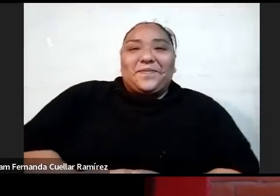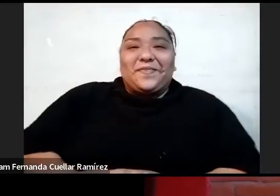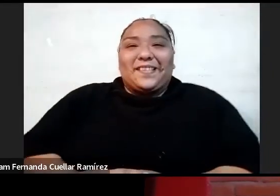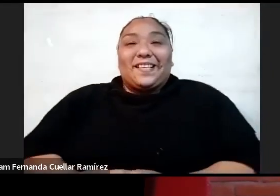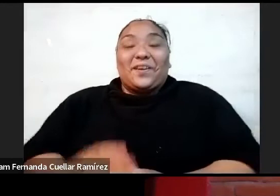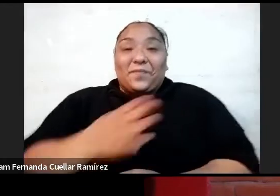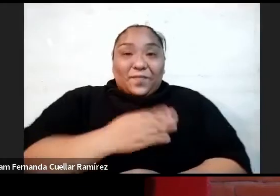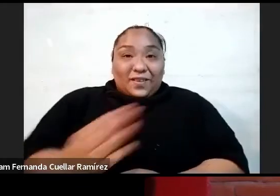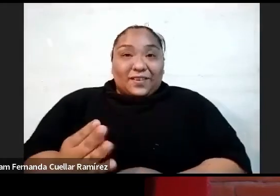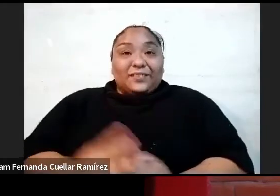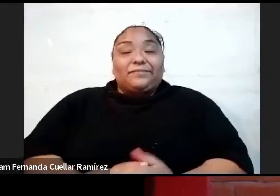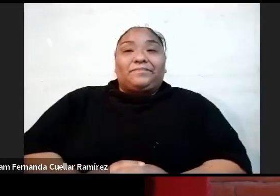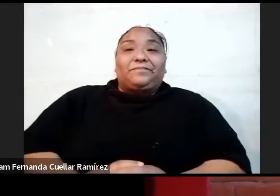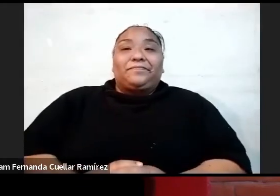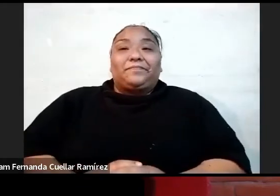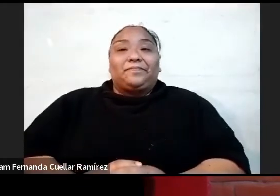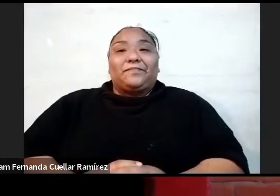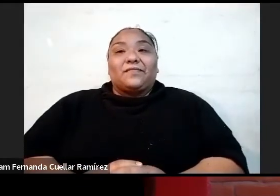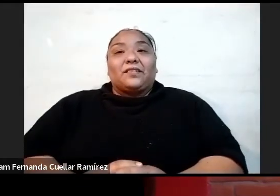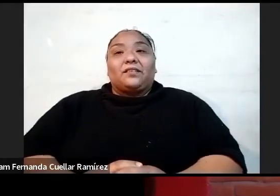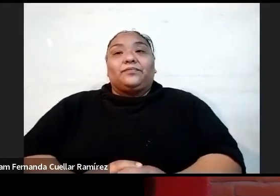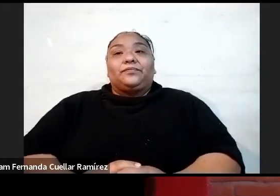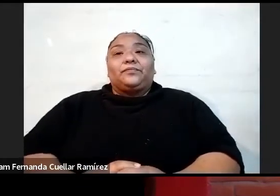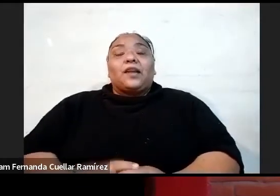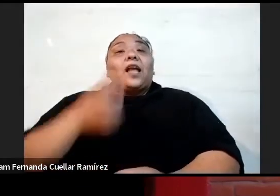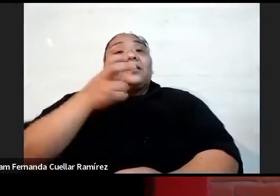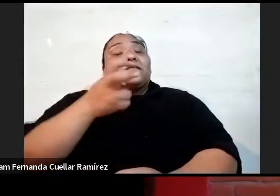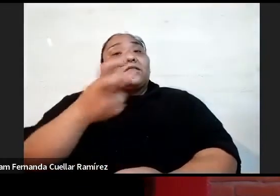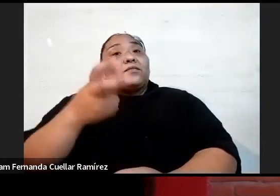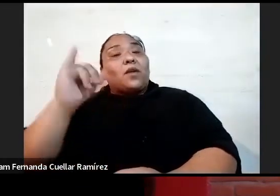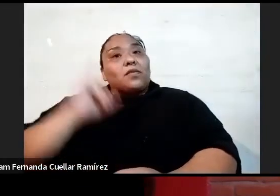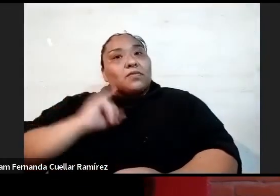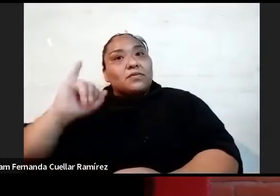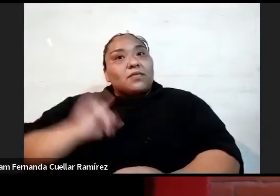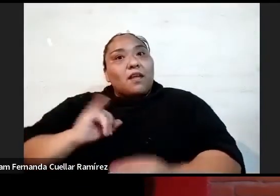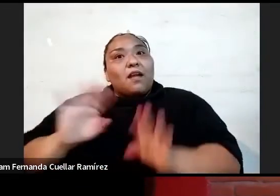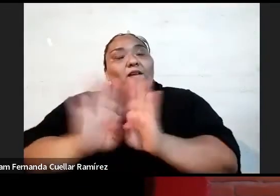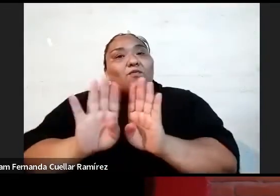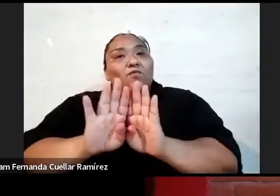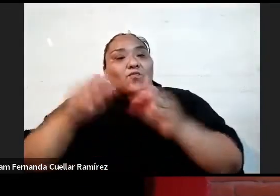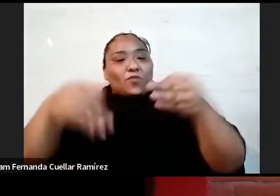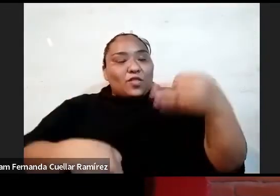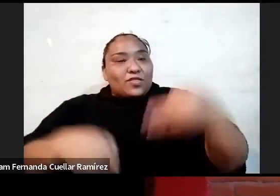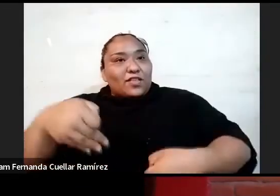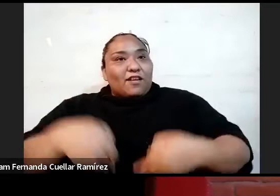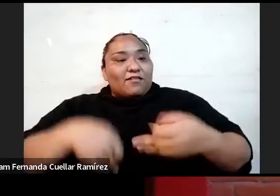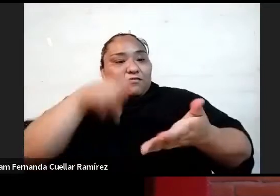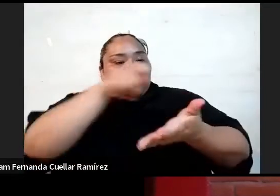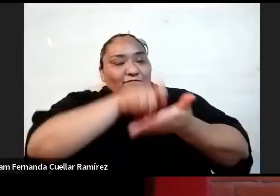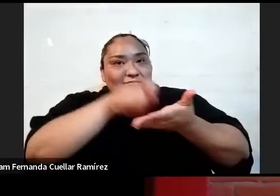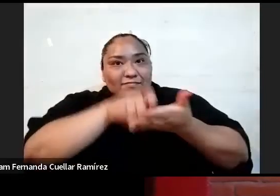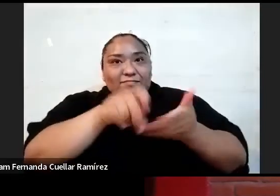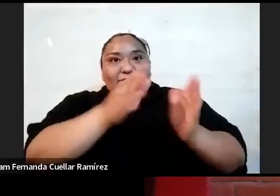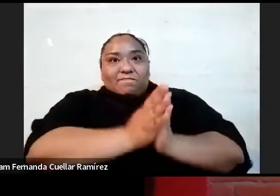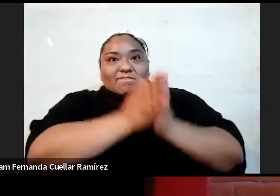pues, oye, es muy, muy interesante esta cuestión del teatro, de la literatura,